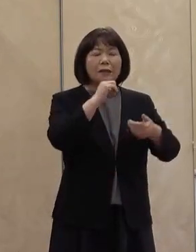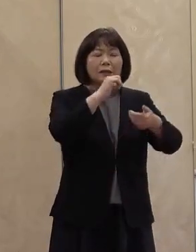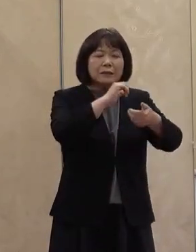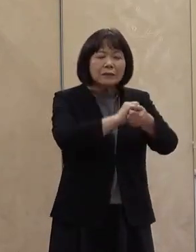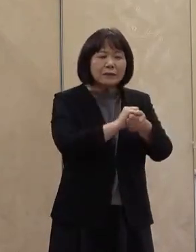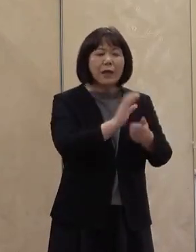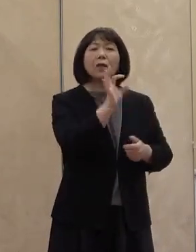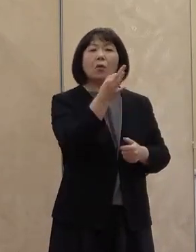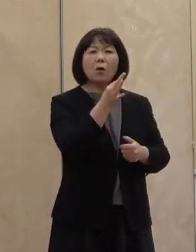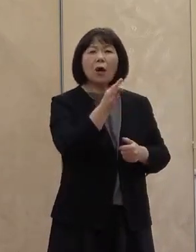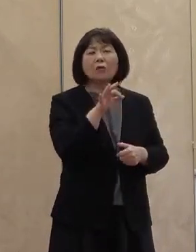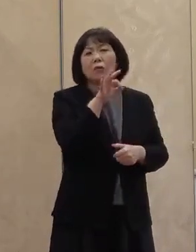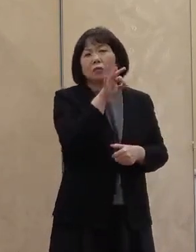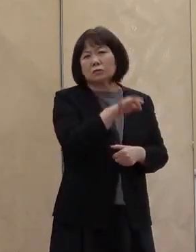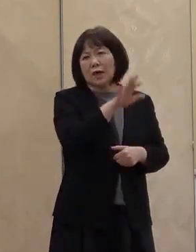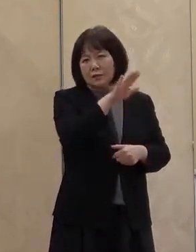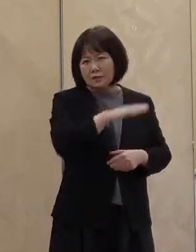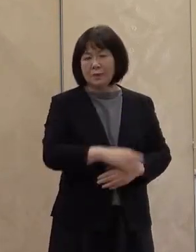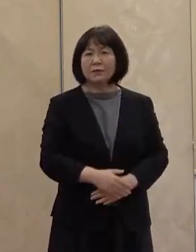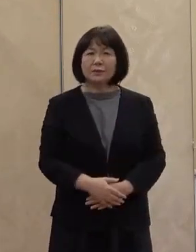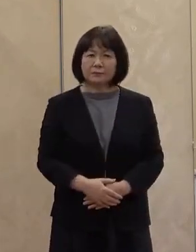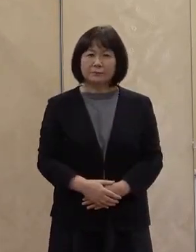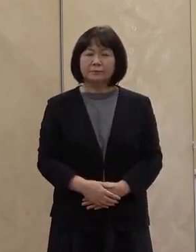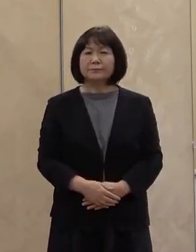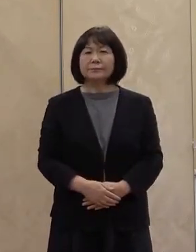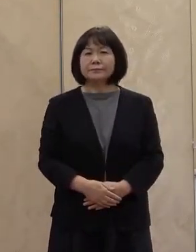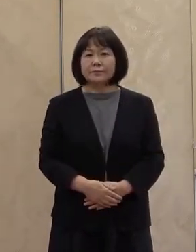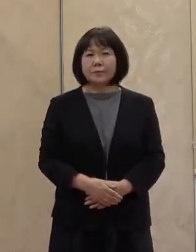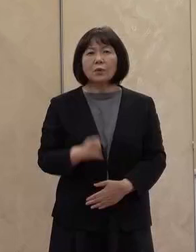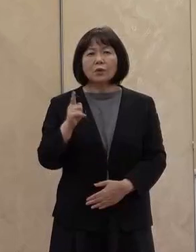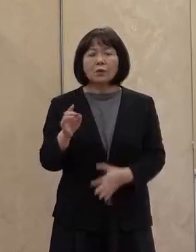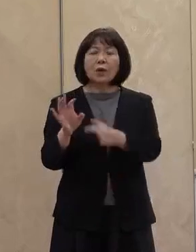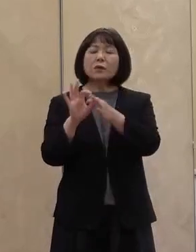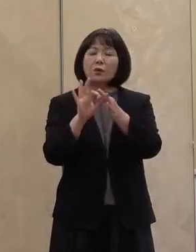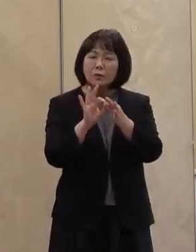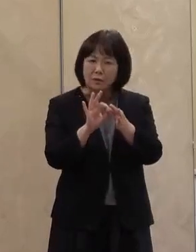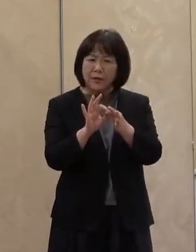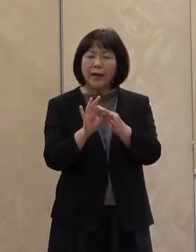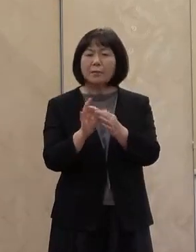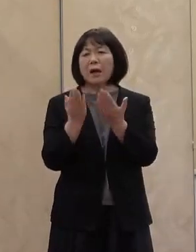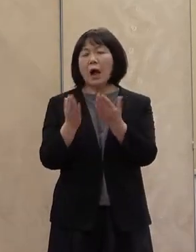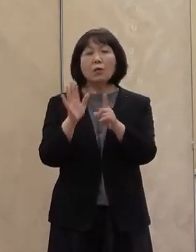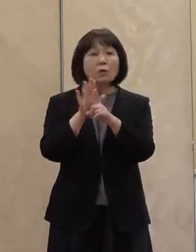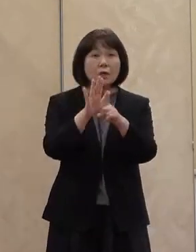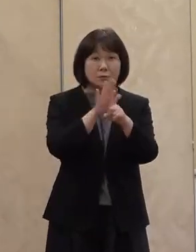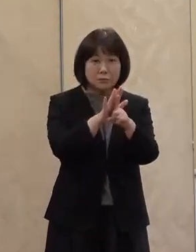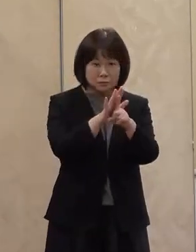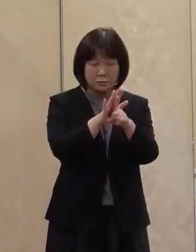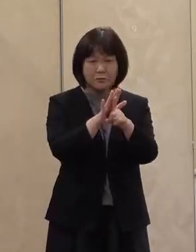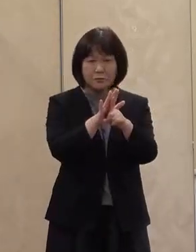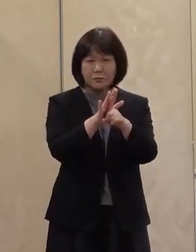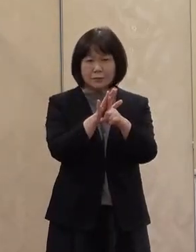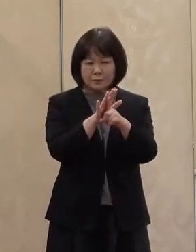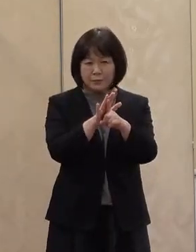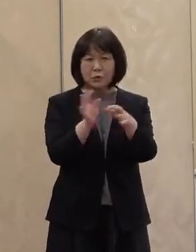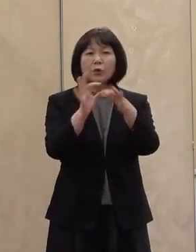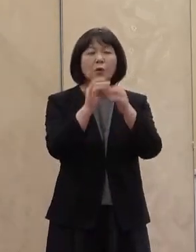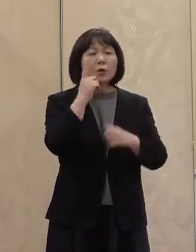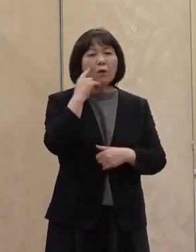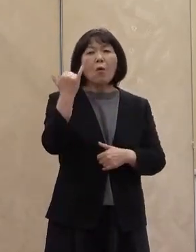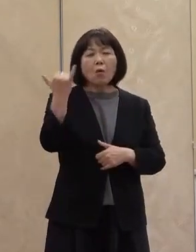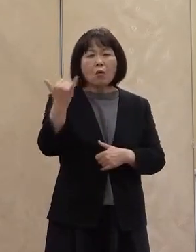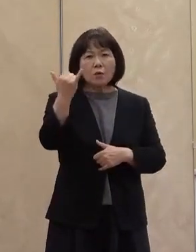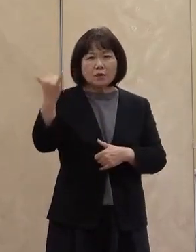負担を持っていたします。まあ、これによって、まあ、これは学校を支援することで、保護者